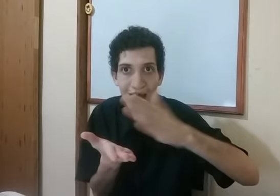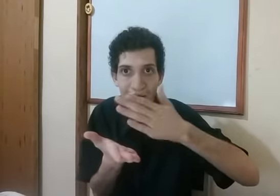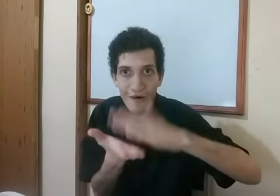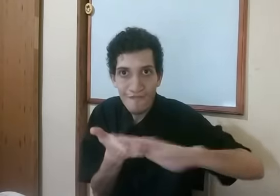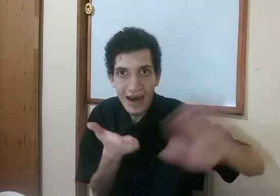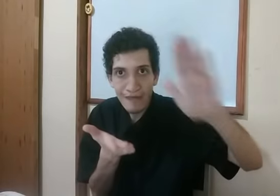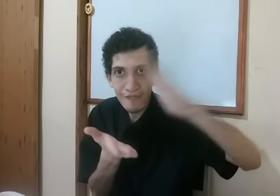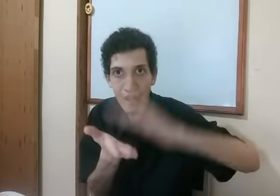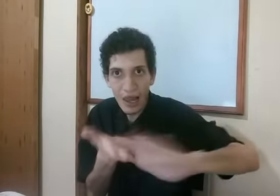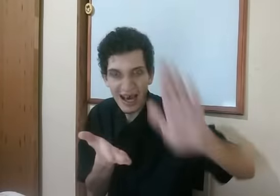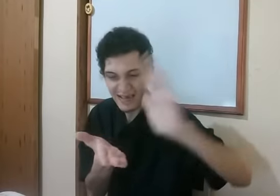Gastar. Passa a mão pra lá.